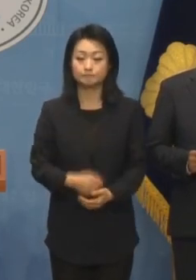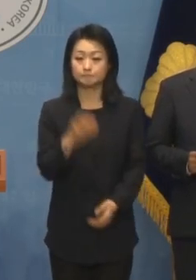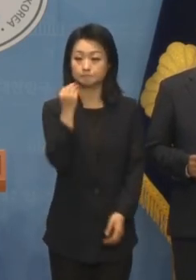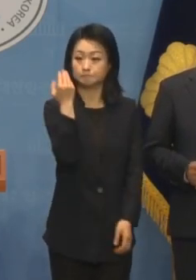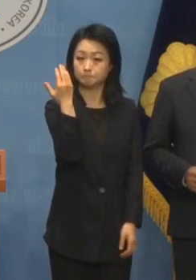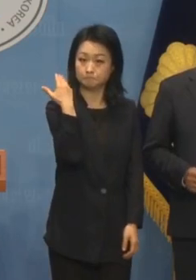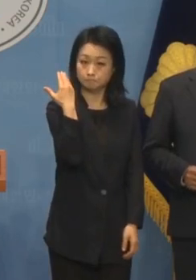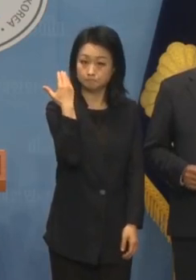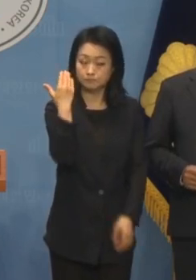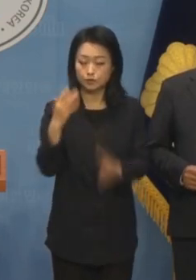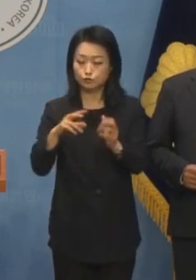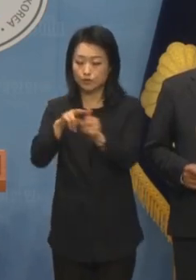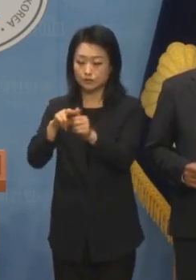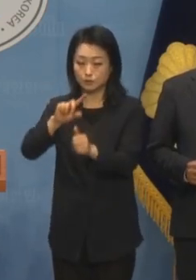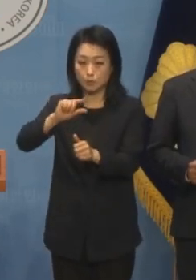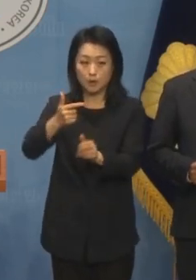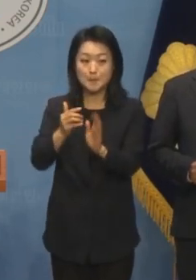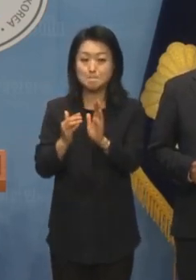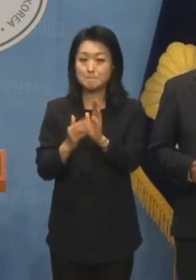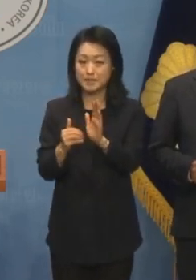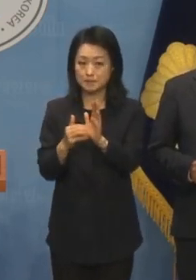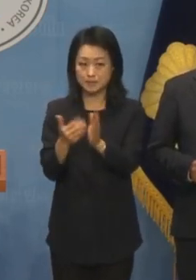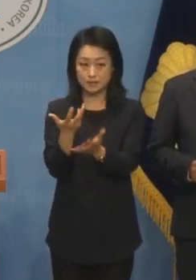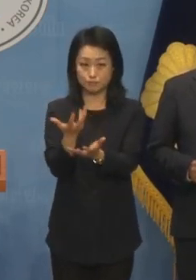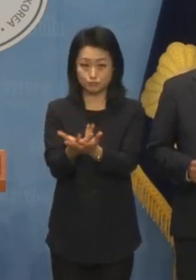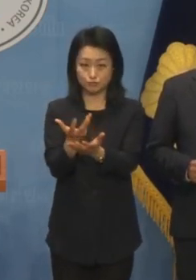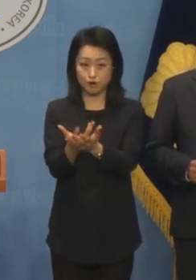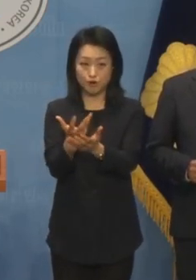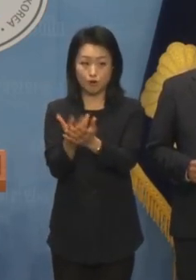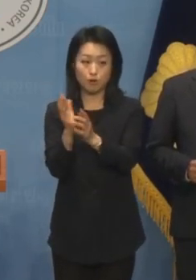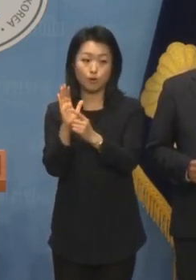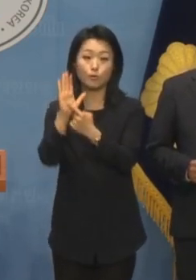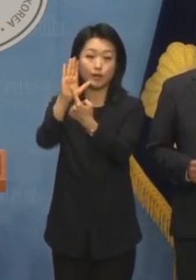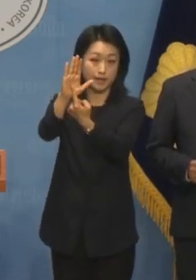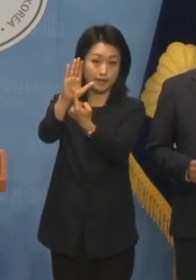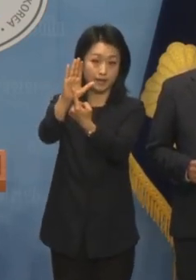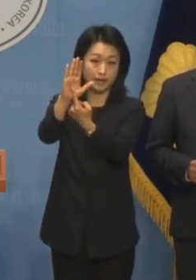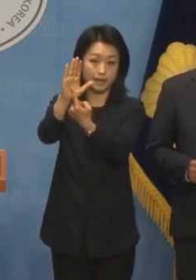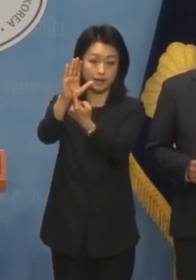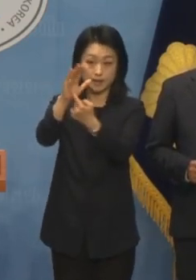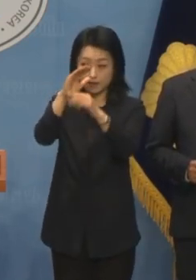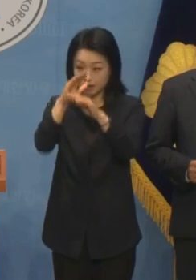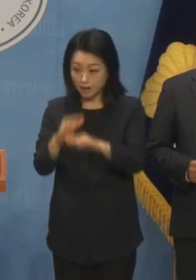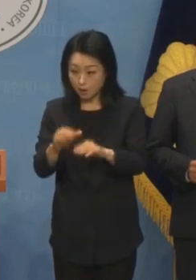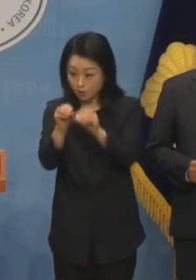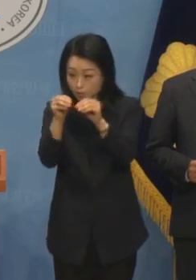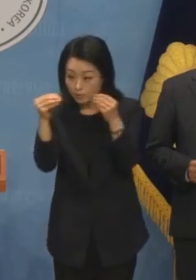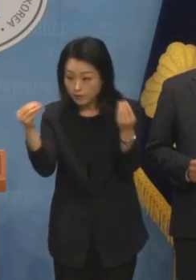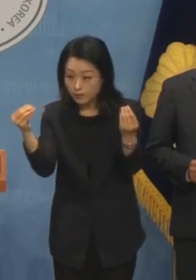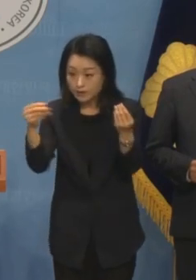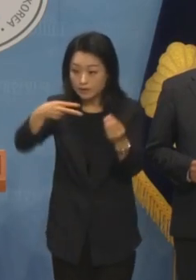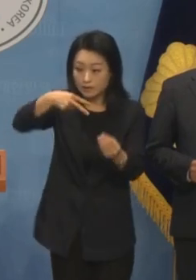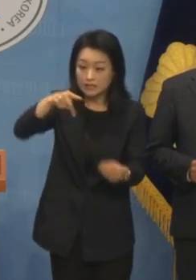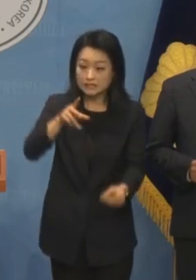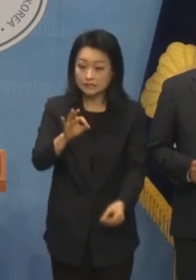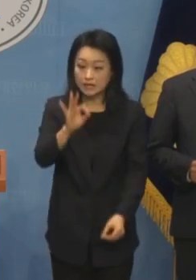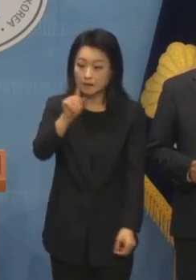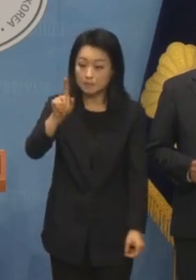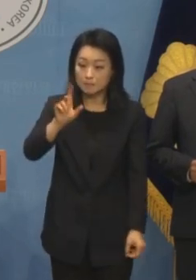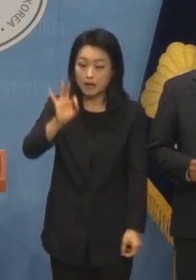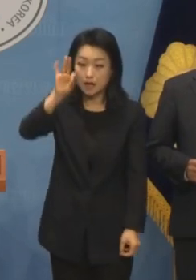최근 국정원 비밀 문건이 공개되면서 쌍방울의 대북